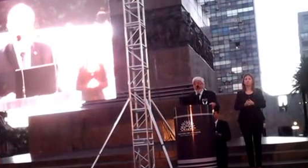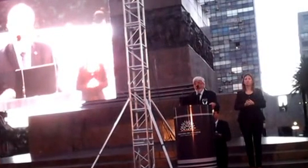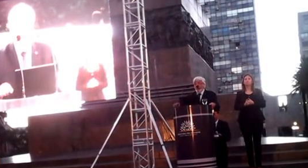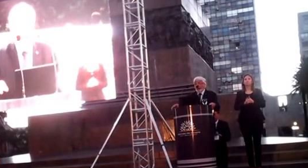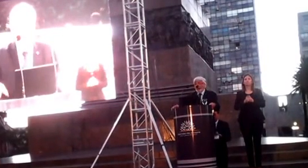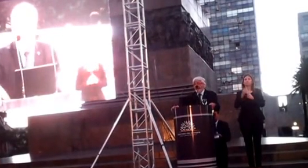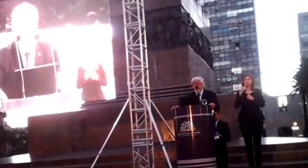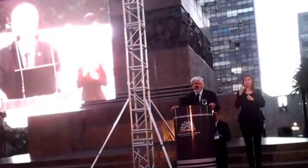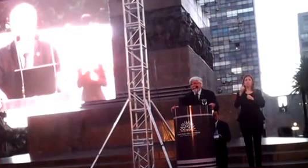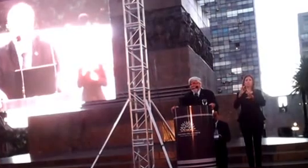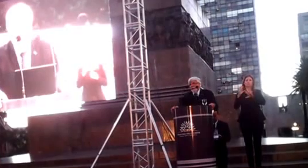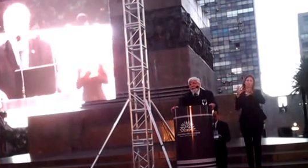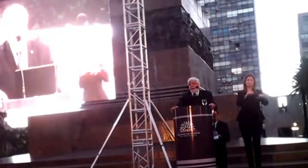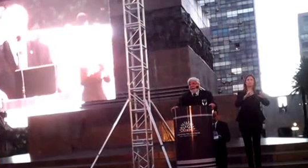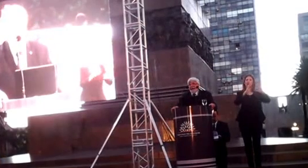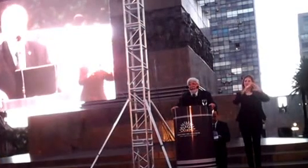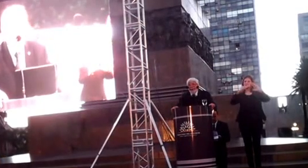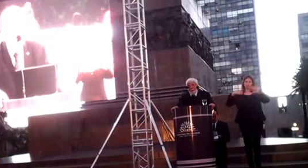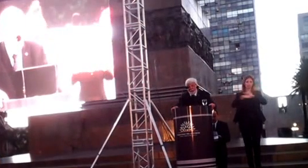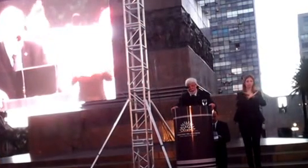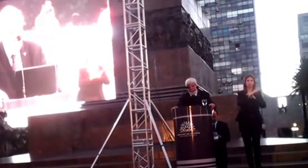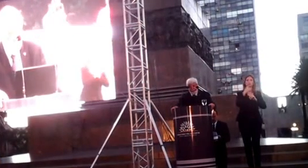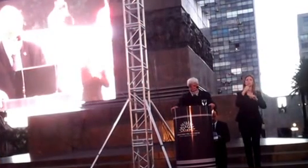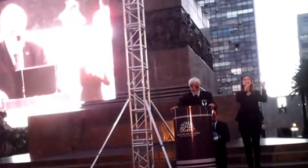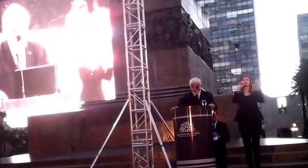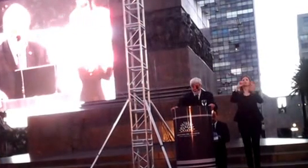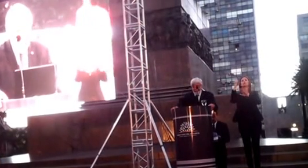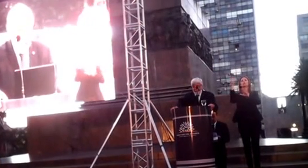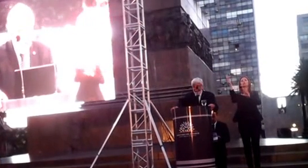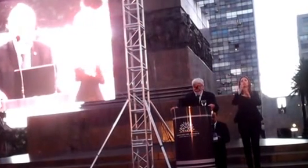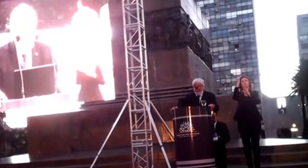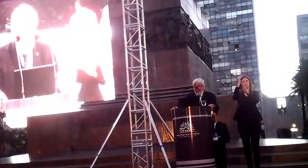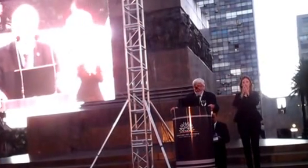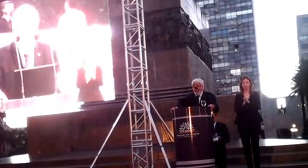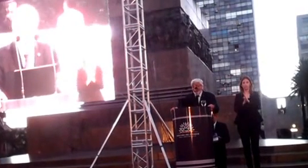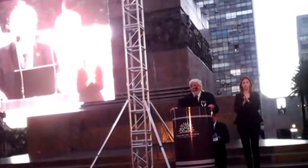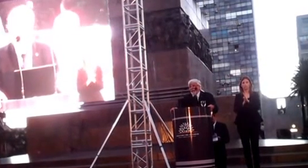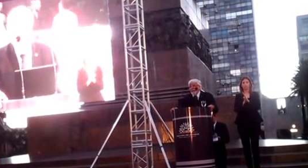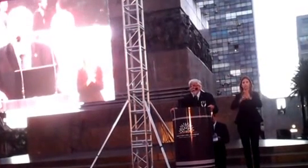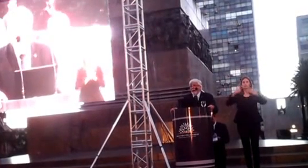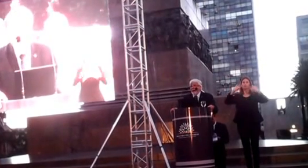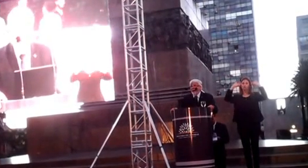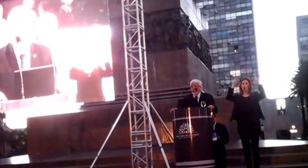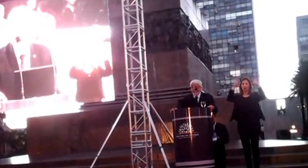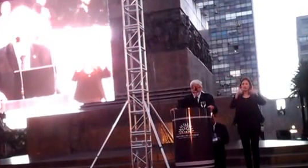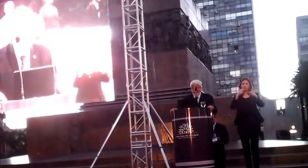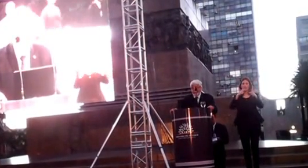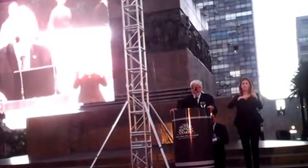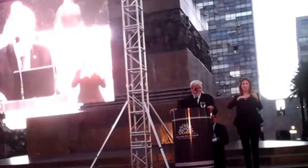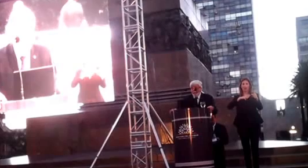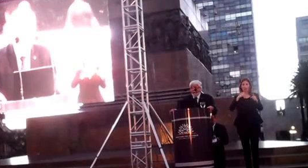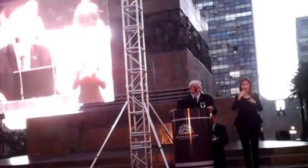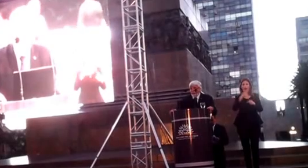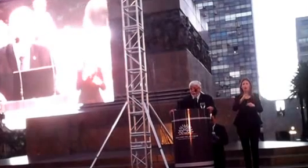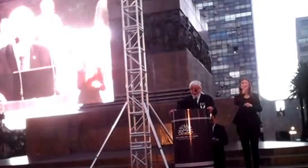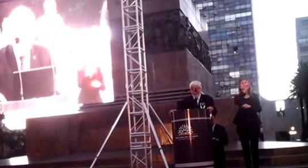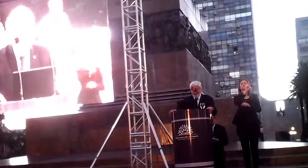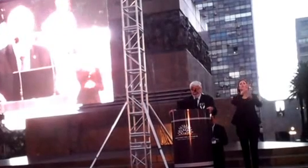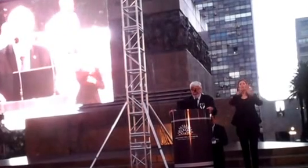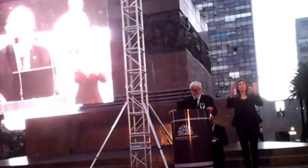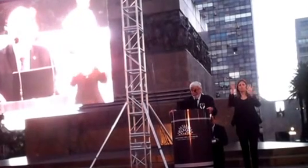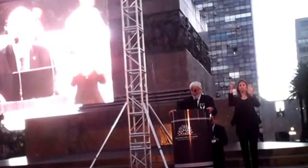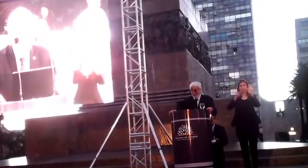descendieron los copamientos en un 61%, la violencia privada en un